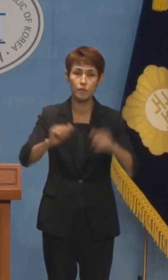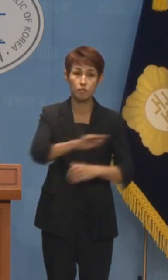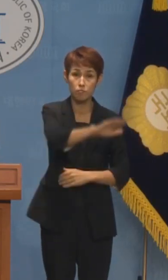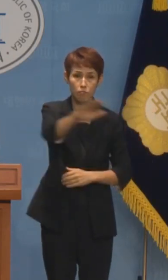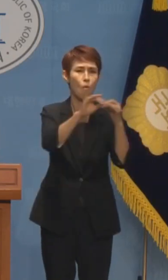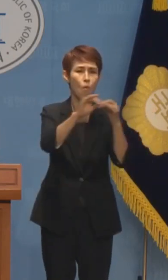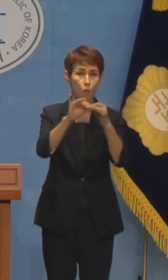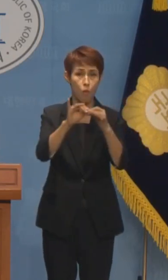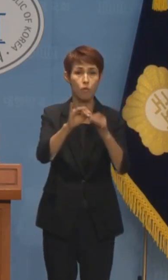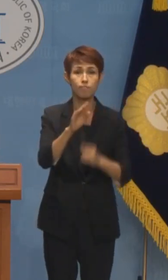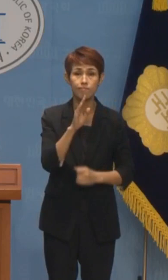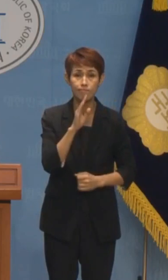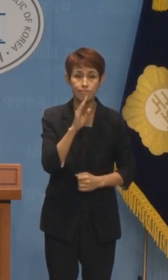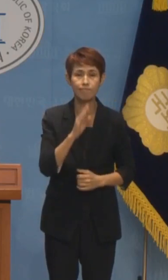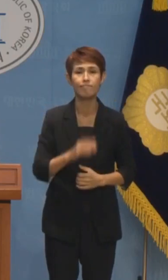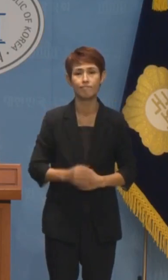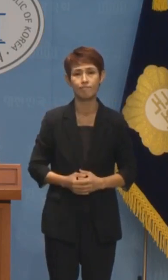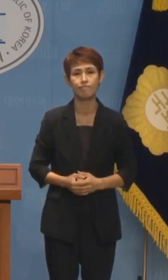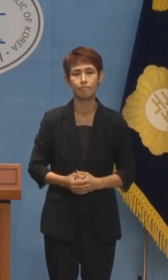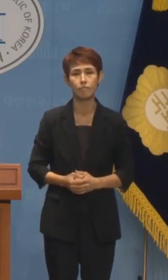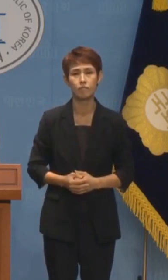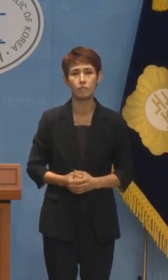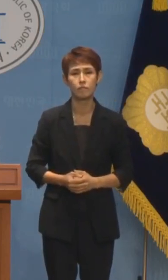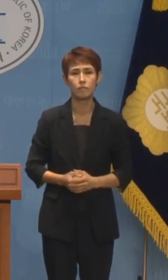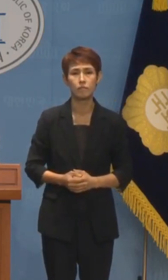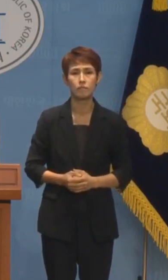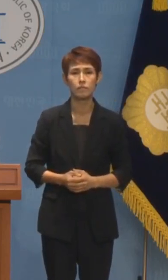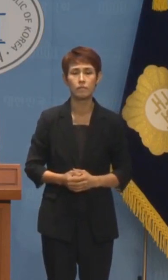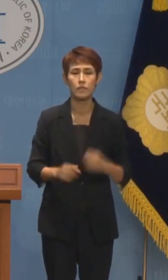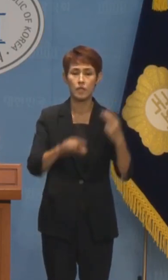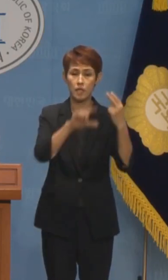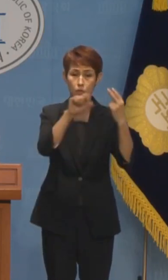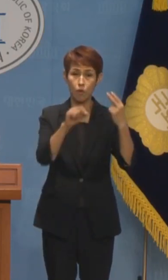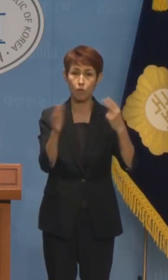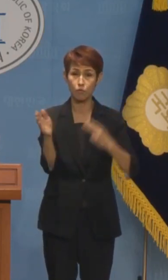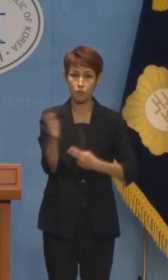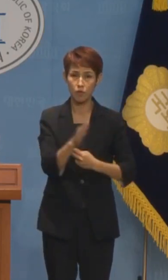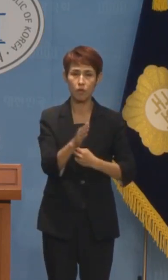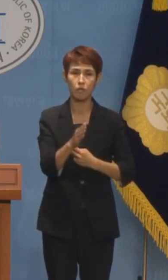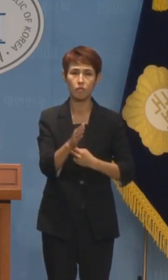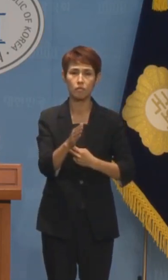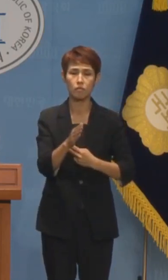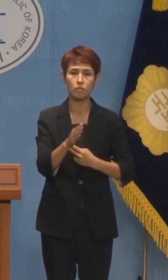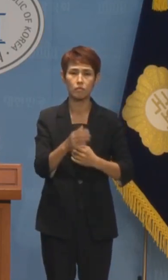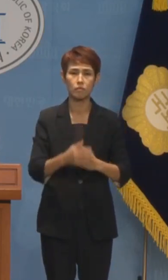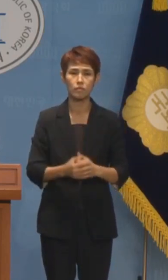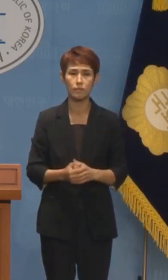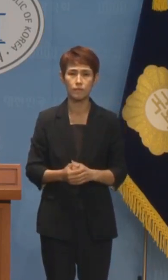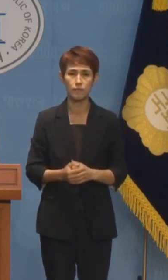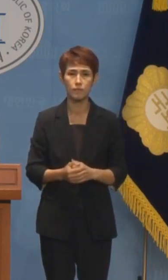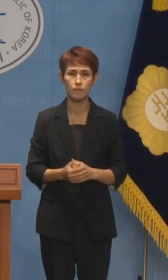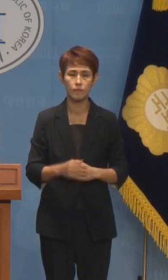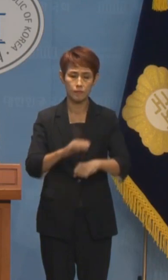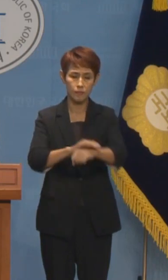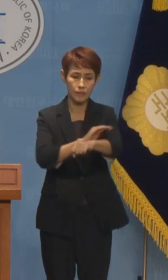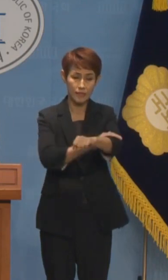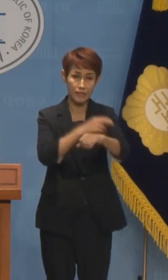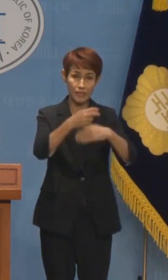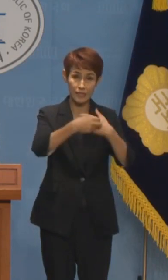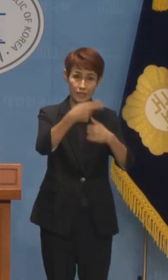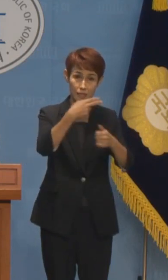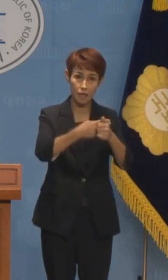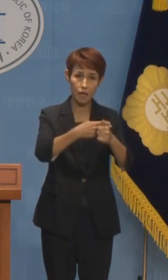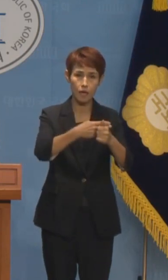공감하고 계신 것 실입니다 그렇지만 지난 2월부터 전공의의 90% 현장을 떠 이후